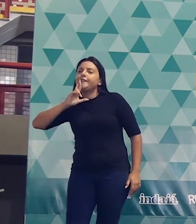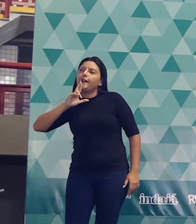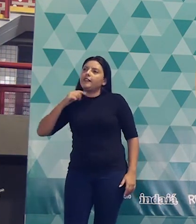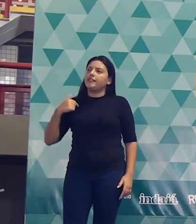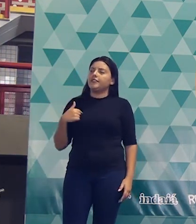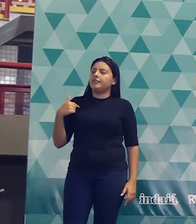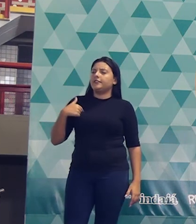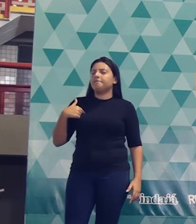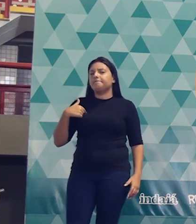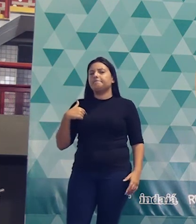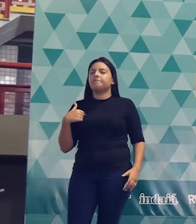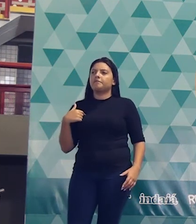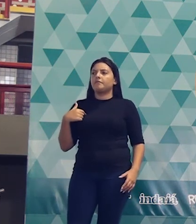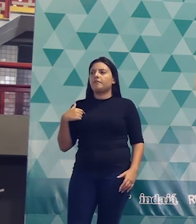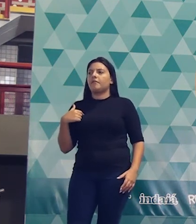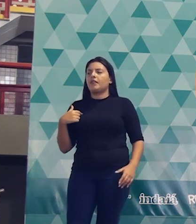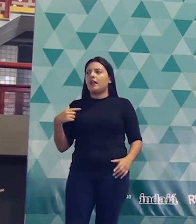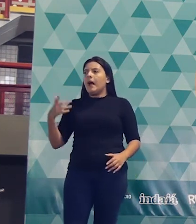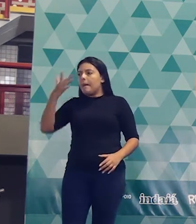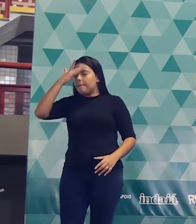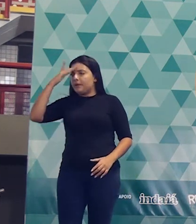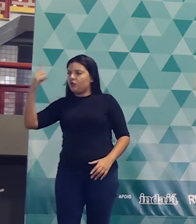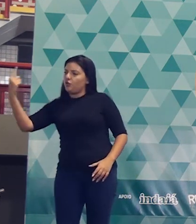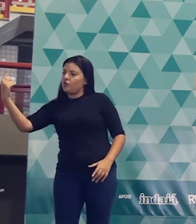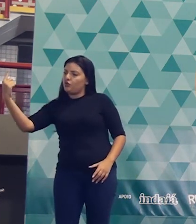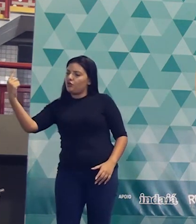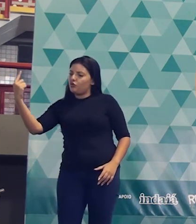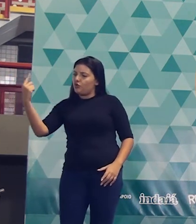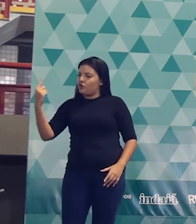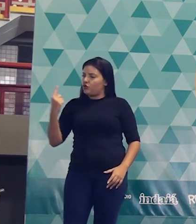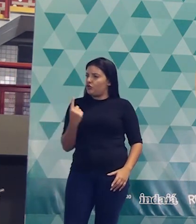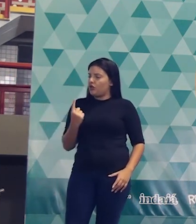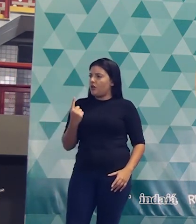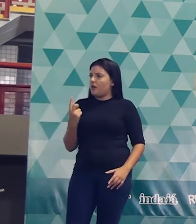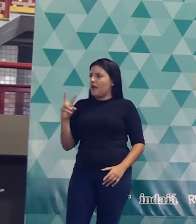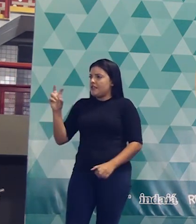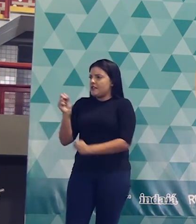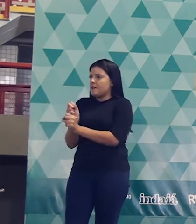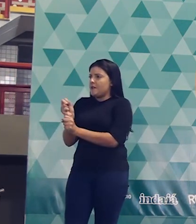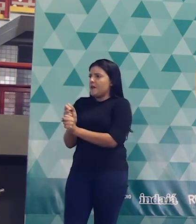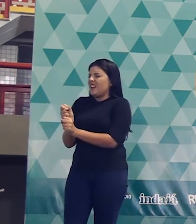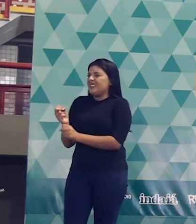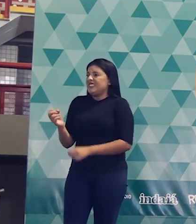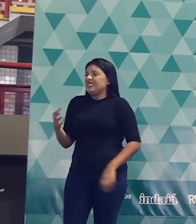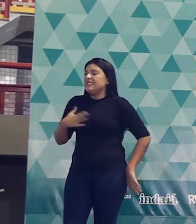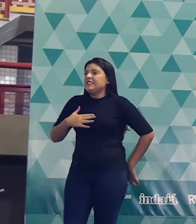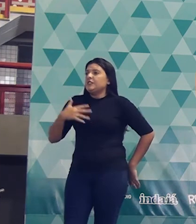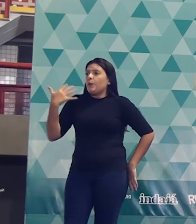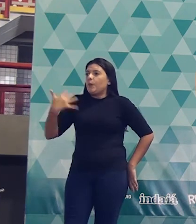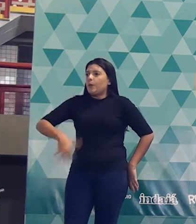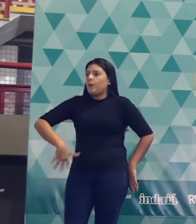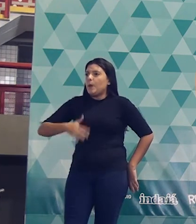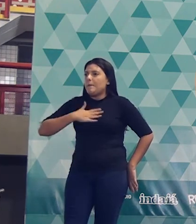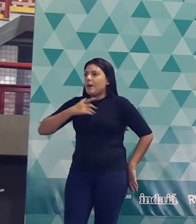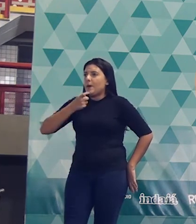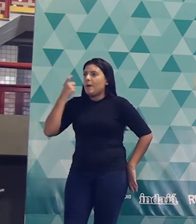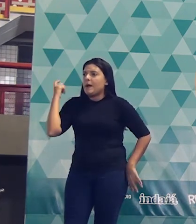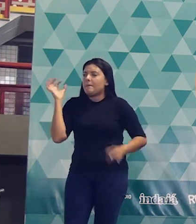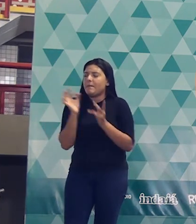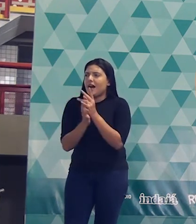restaurante. Aí, de repente, a pessoa chega, depois de 5 anos que você encontra. Ixi, o ex-marido chegou. Não presta mais